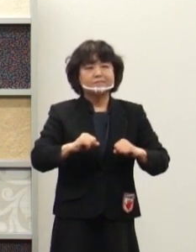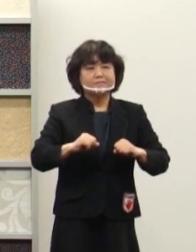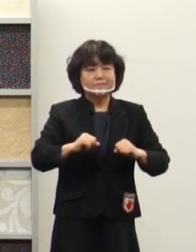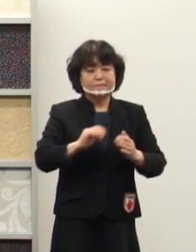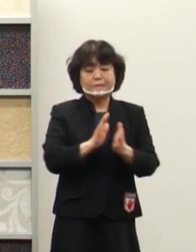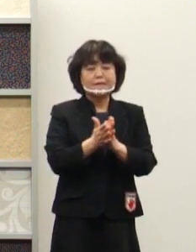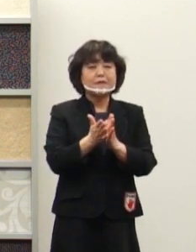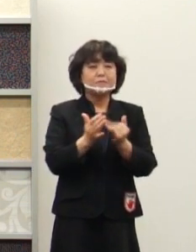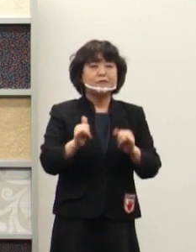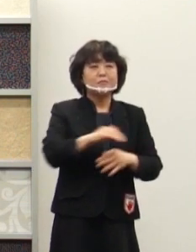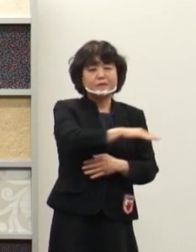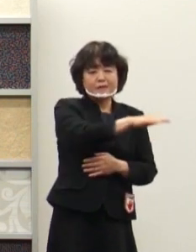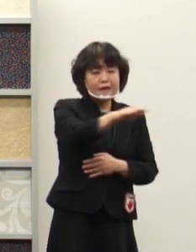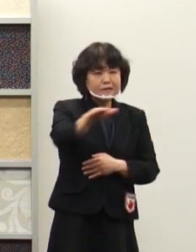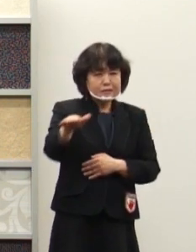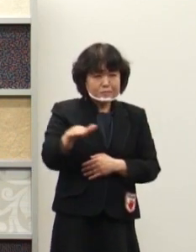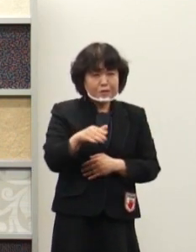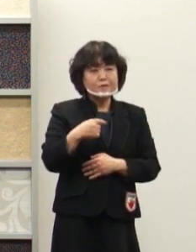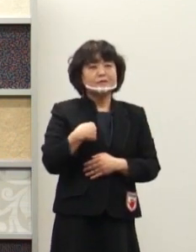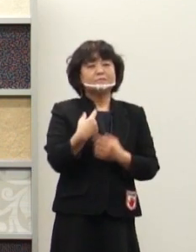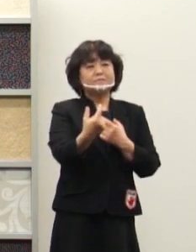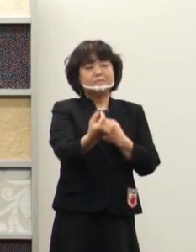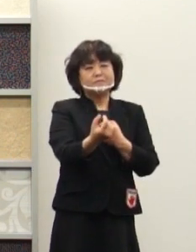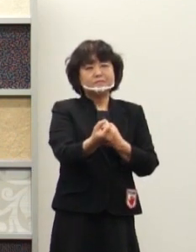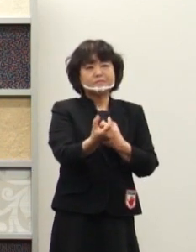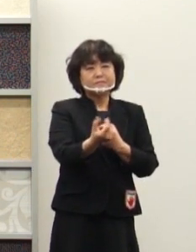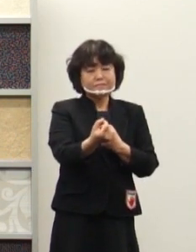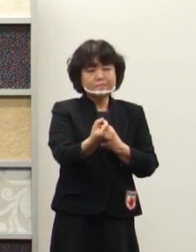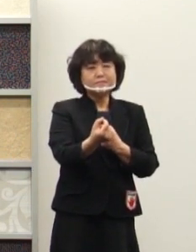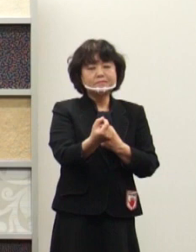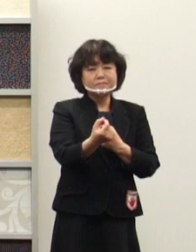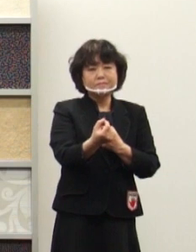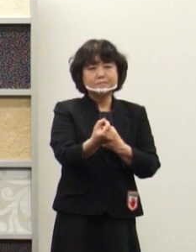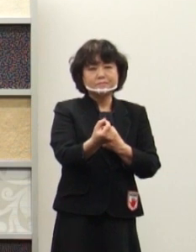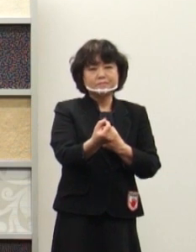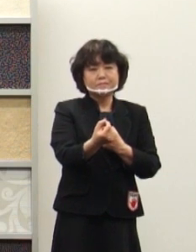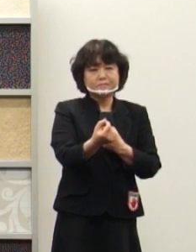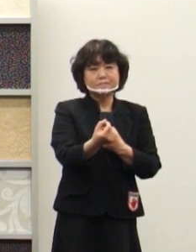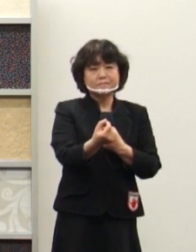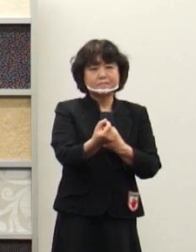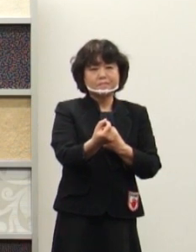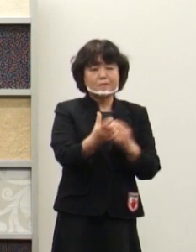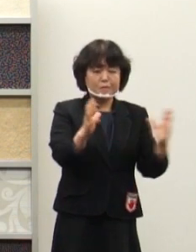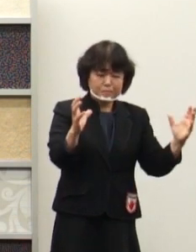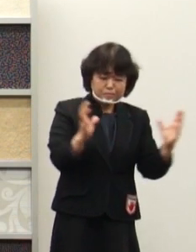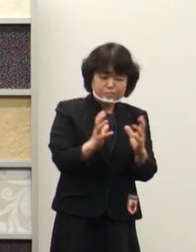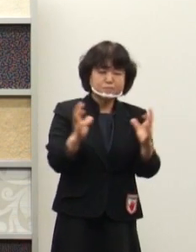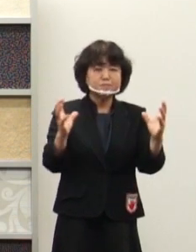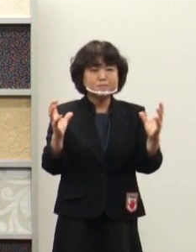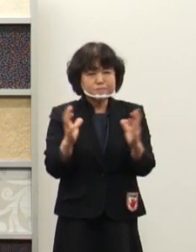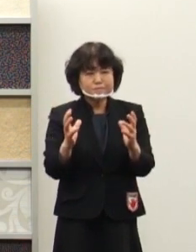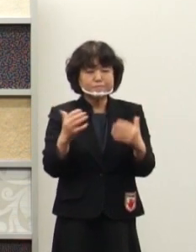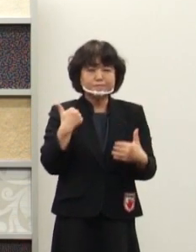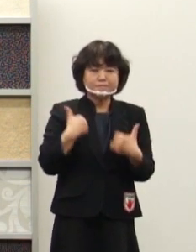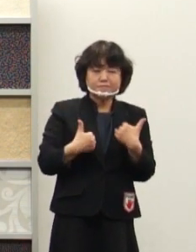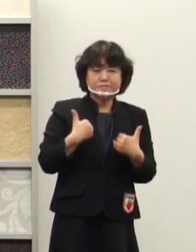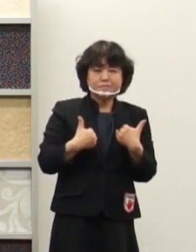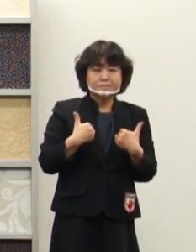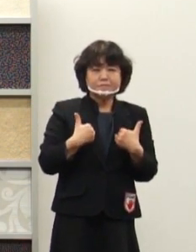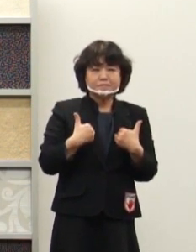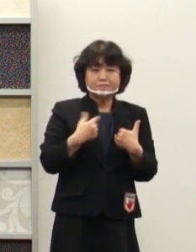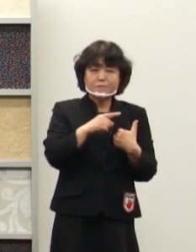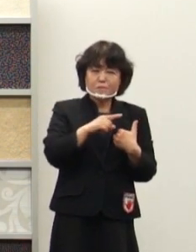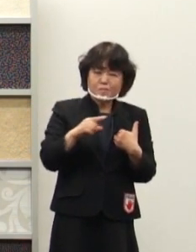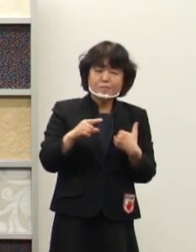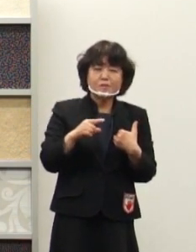県民の皆様、私ももちろんそうですけども、こういう、会合というものをですね、